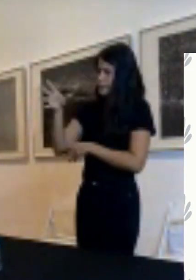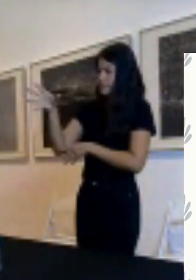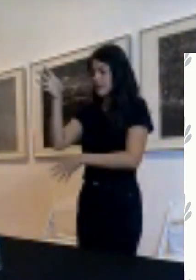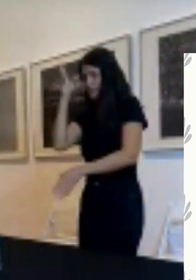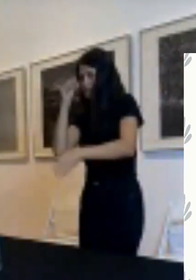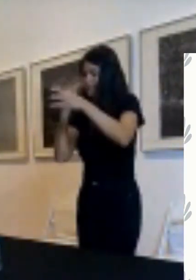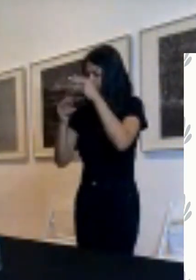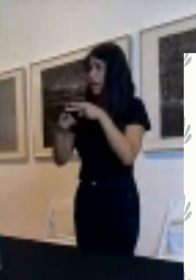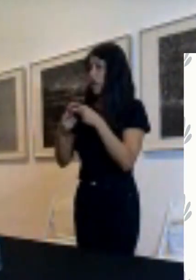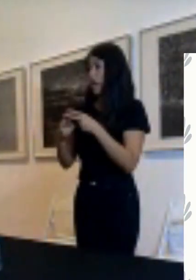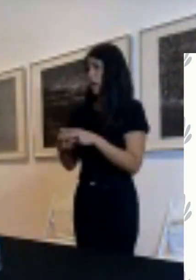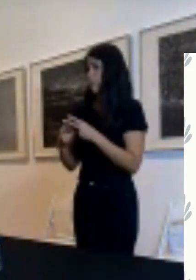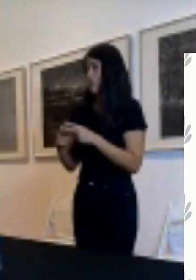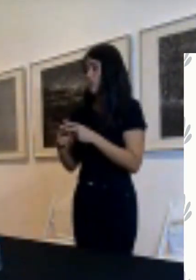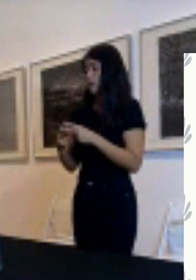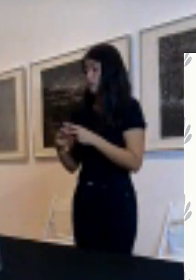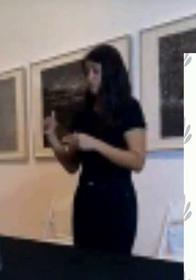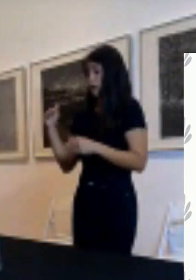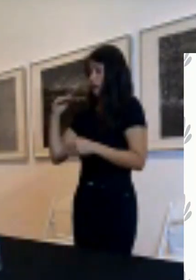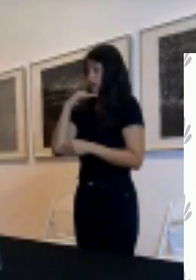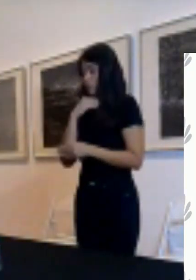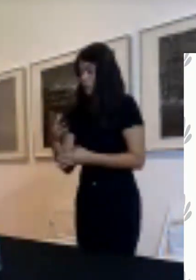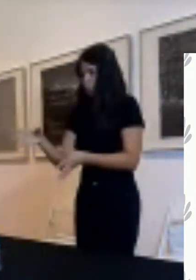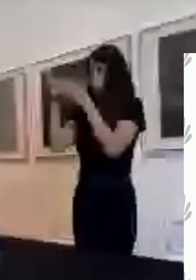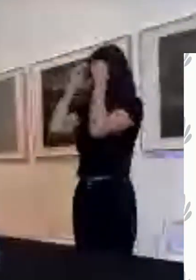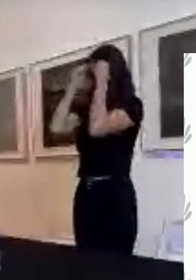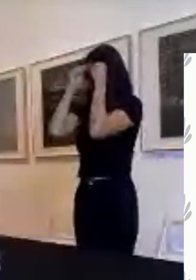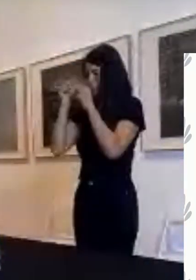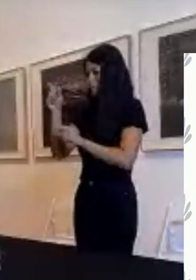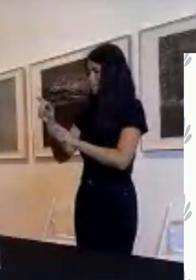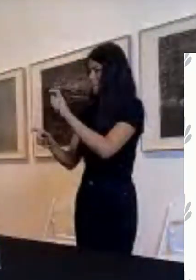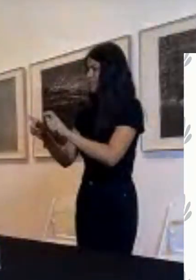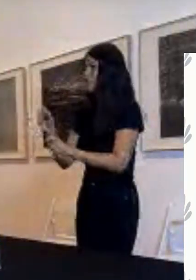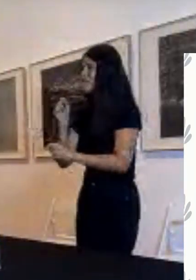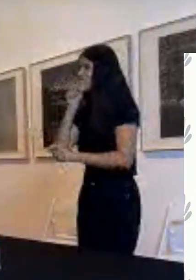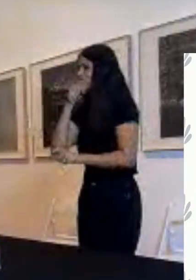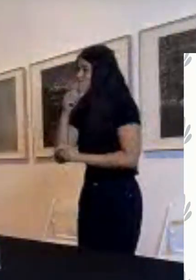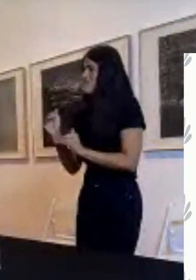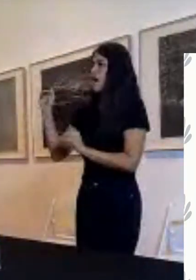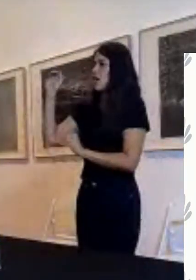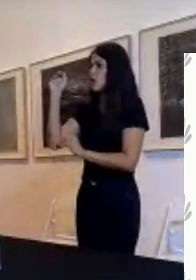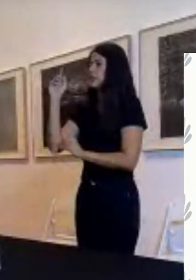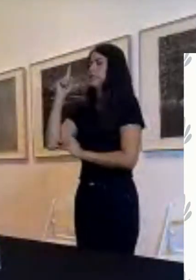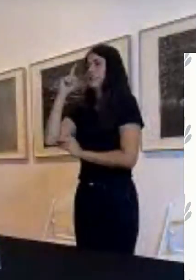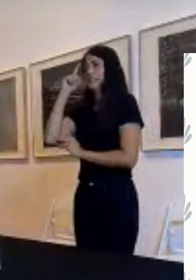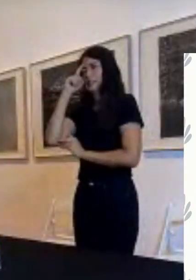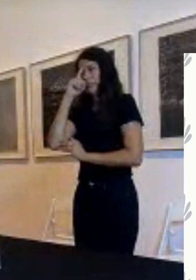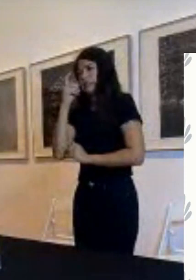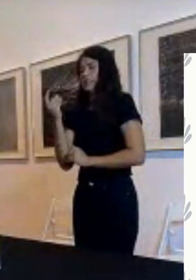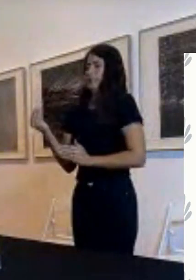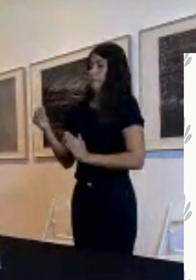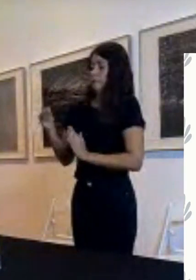el tiempo, ¿verdad?, y en muy poco tiempo. Para las personas mayores lo fue y lo fue más aún, creemos. Sentíamos